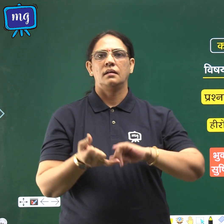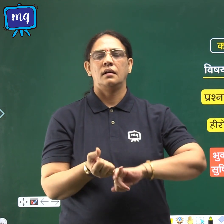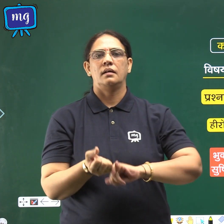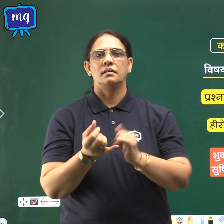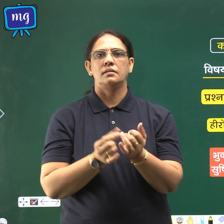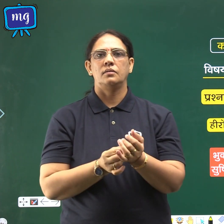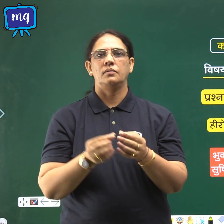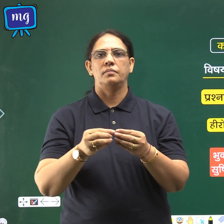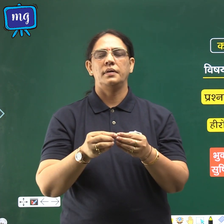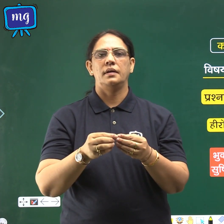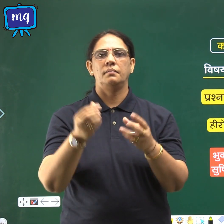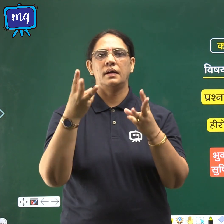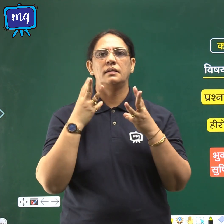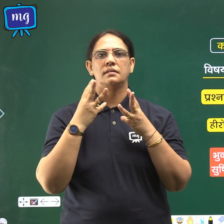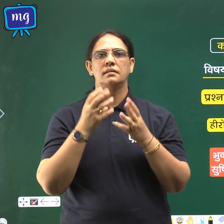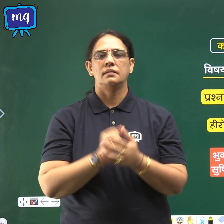सब्जेक्ट गणित